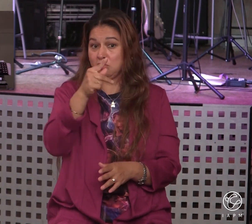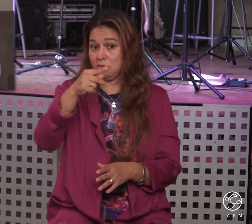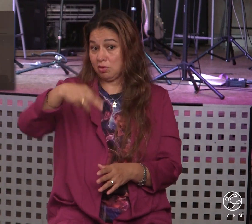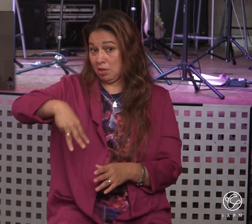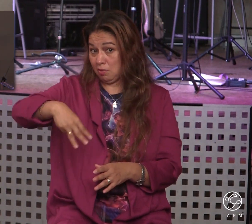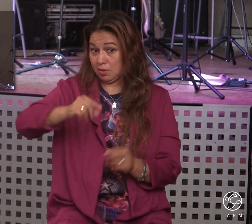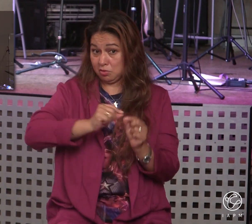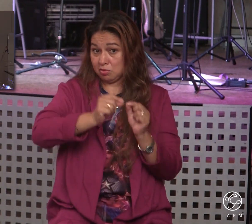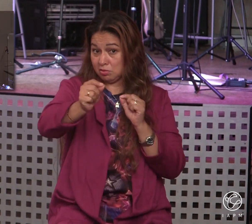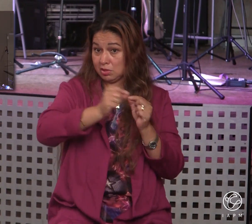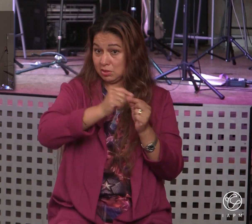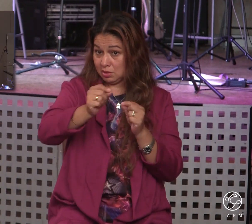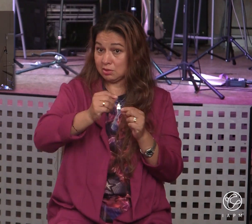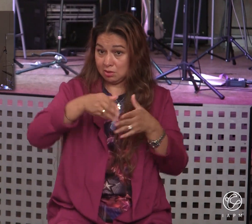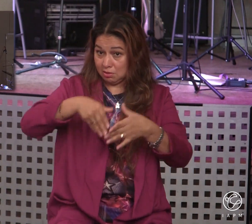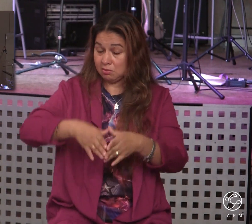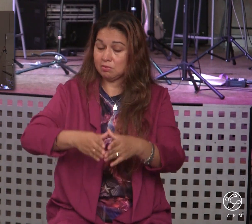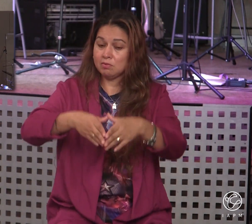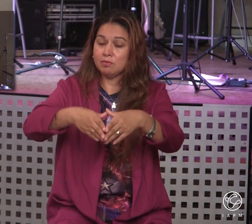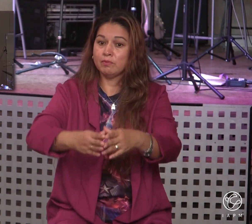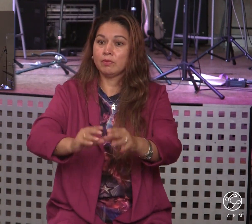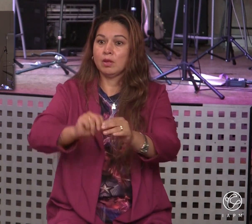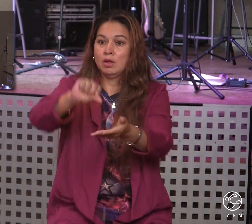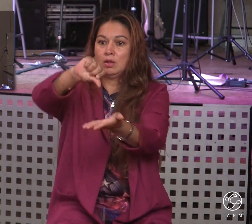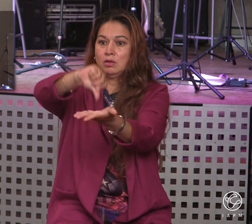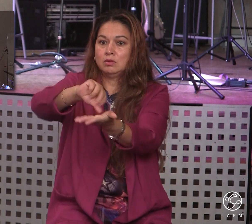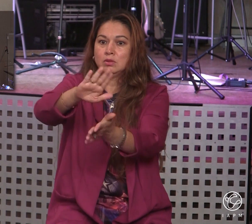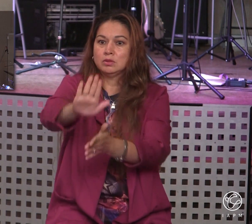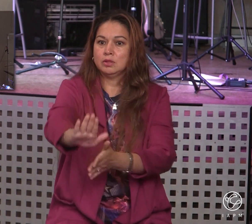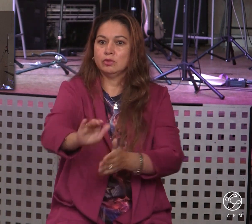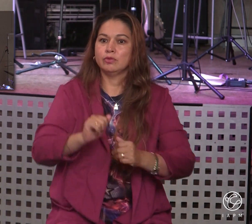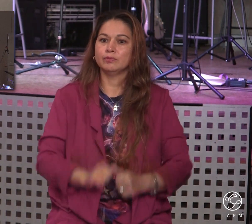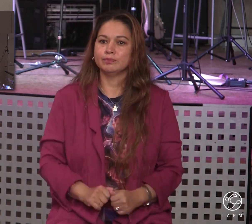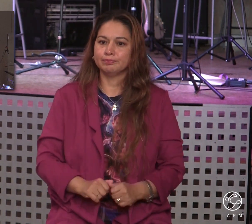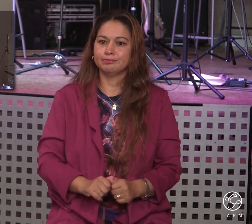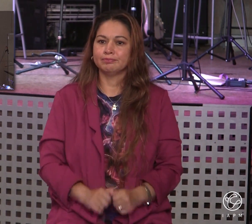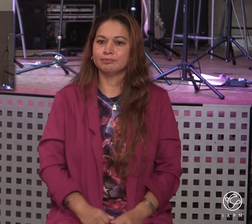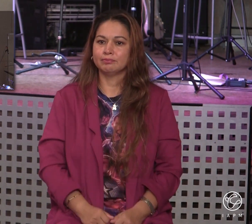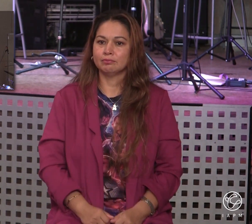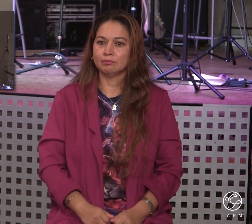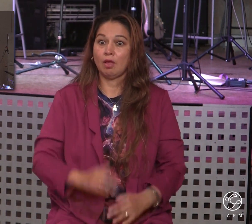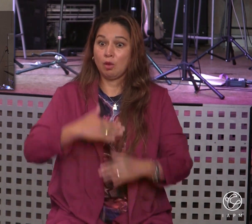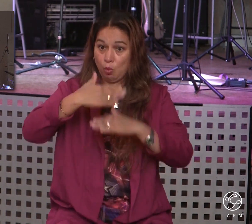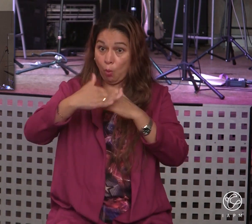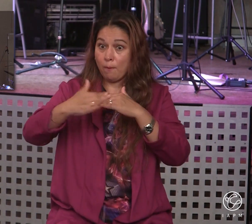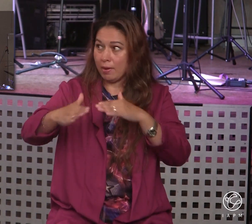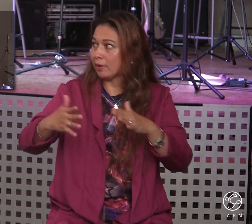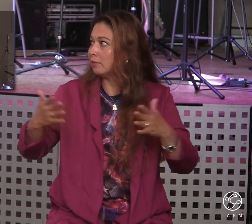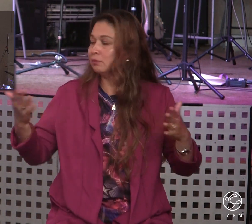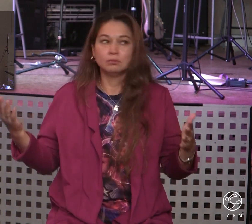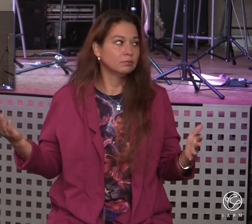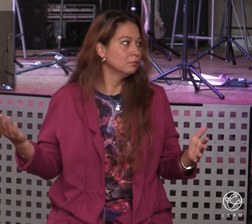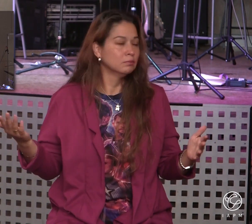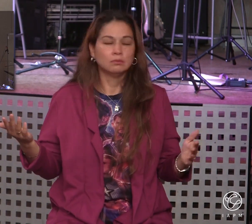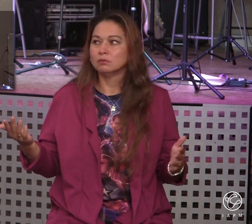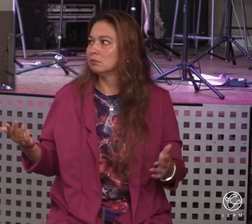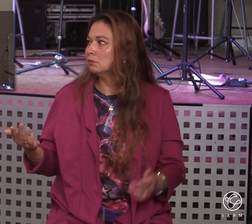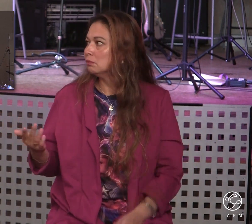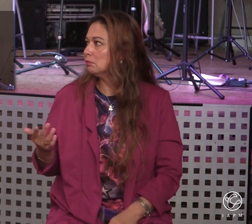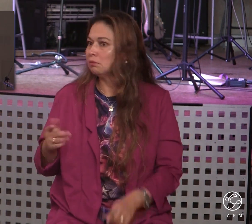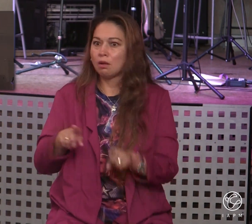Galilea, que es la misma historia, mide aproximadamente unos 10 kilómetros de ancho. Es decir, estaban a la mitad.